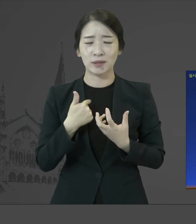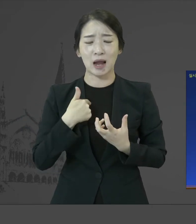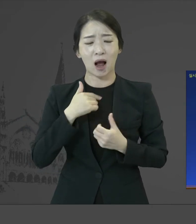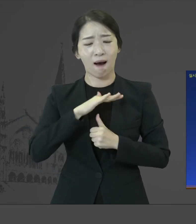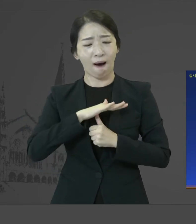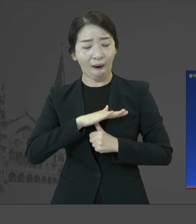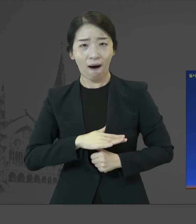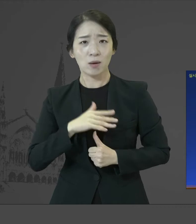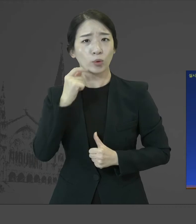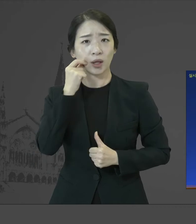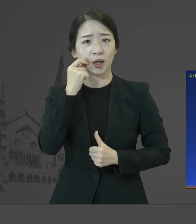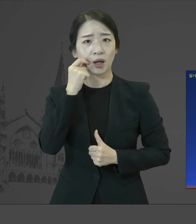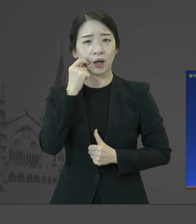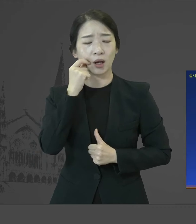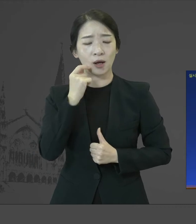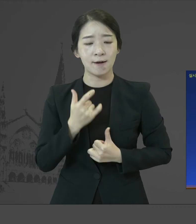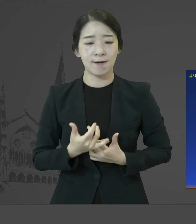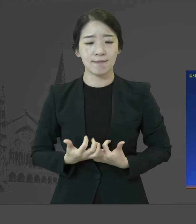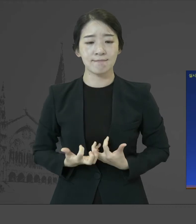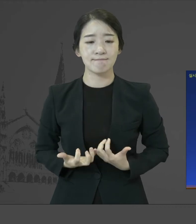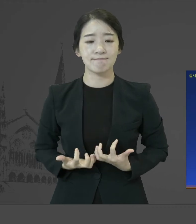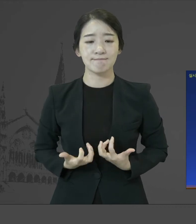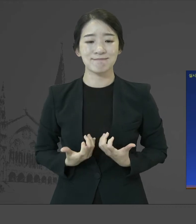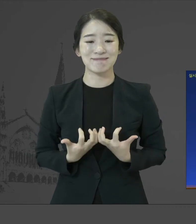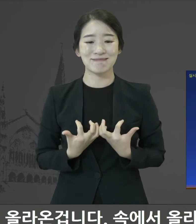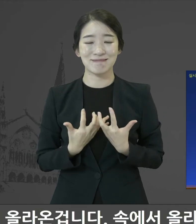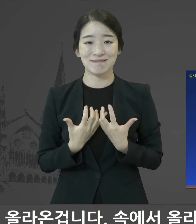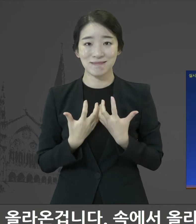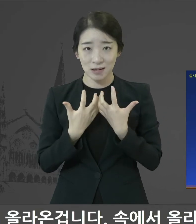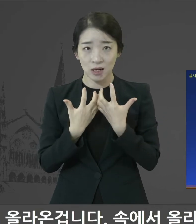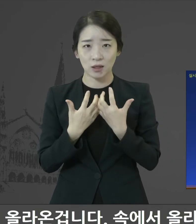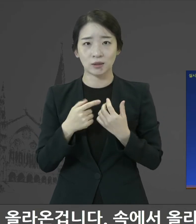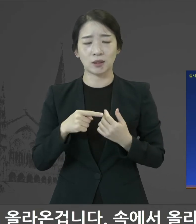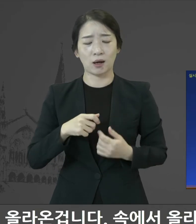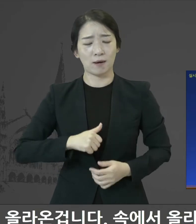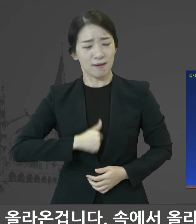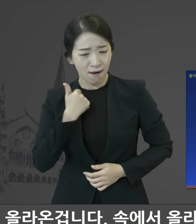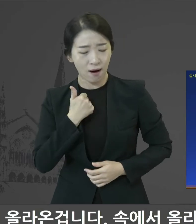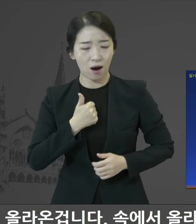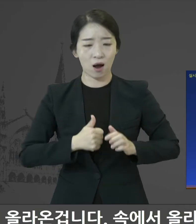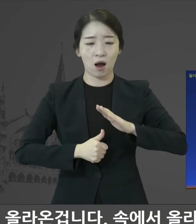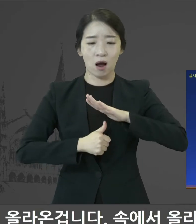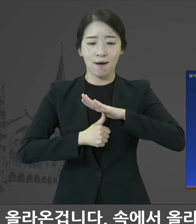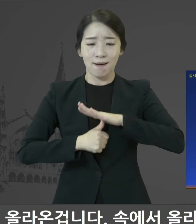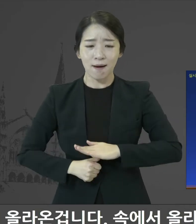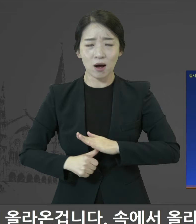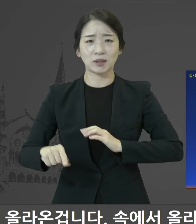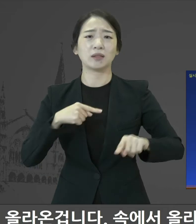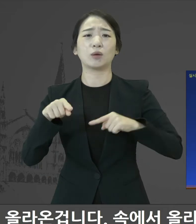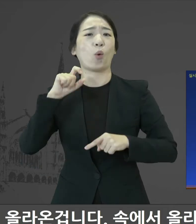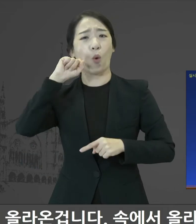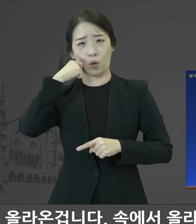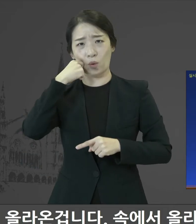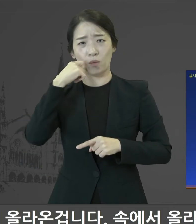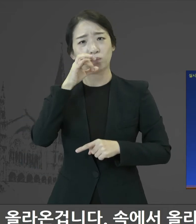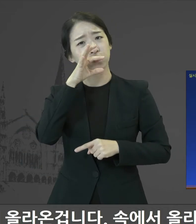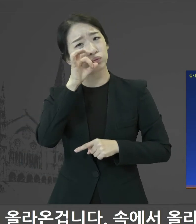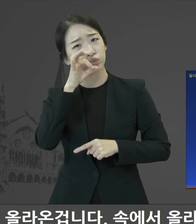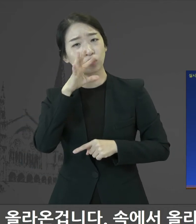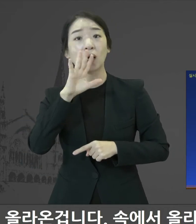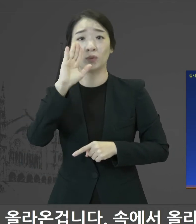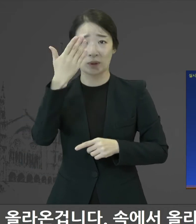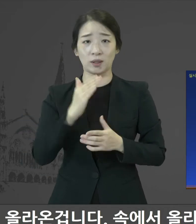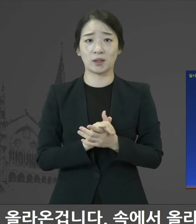이런 분노가, 이 노함 분노는요, 굉장히 다스리기 어려운 겁니다. 그건 거의 터질 수밖에 없는 것들이에요. 이게 이제 우리